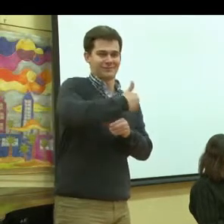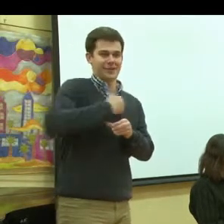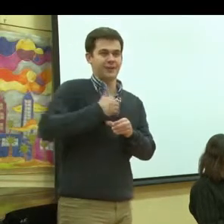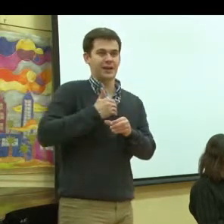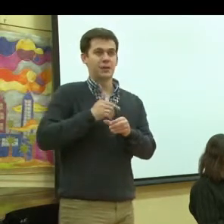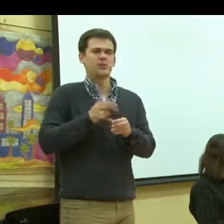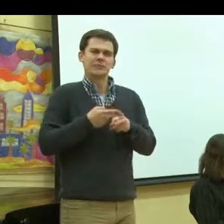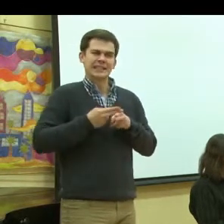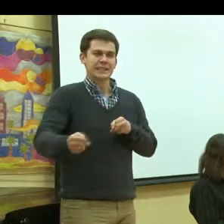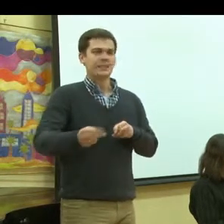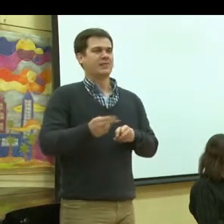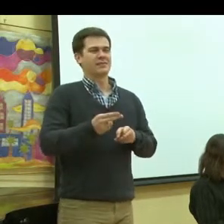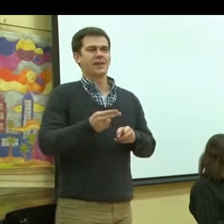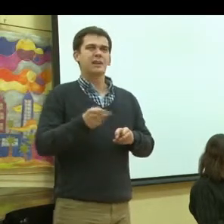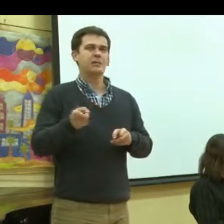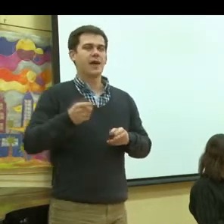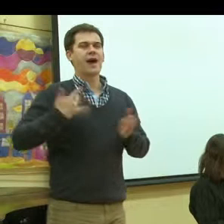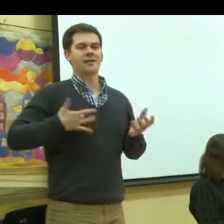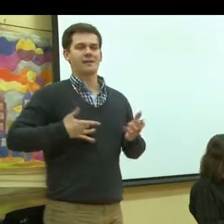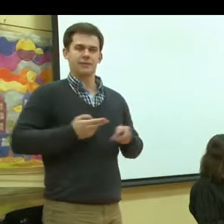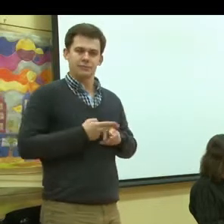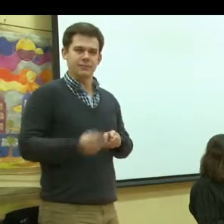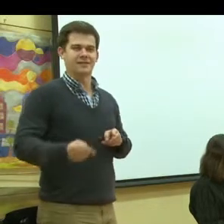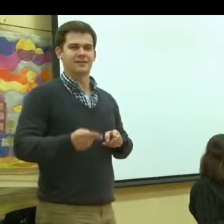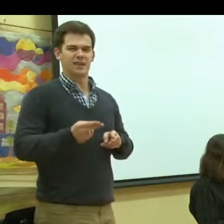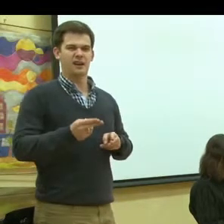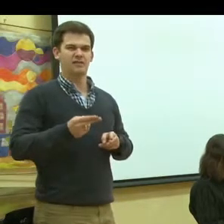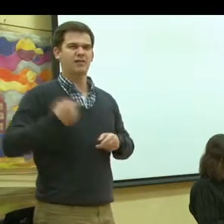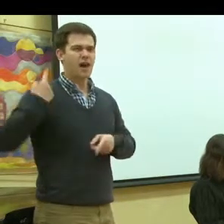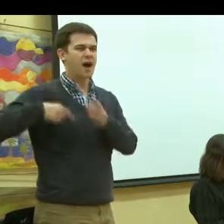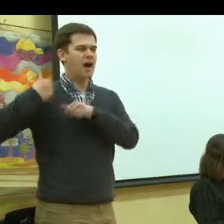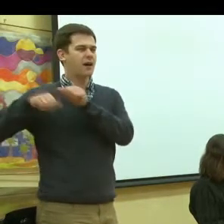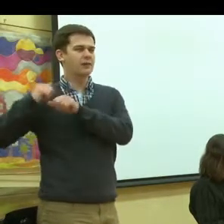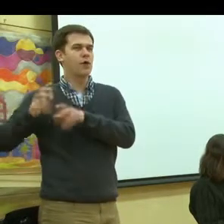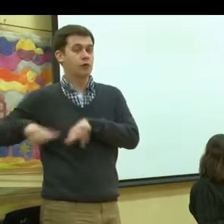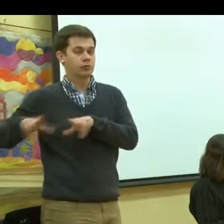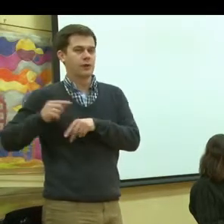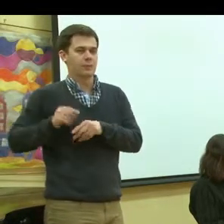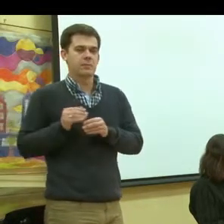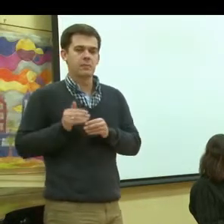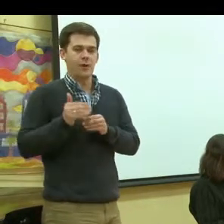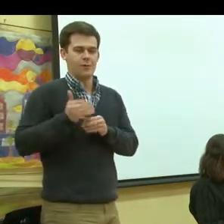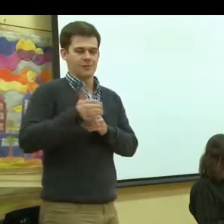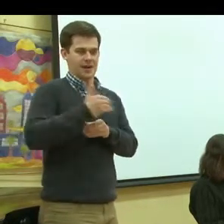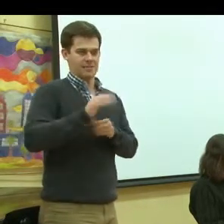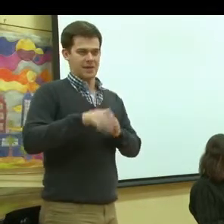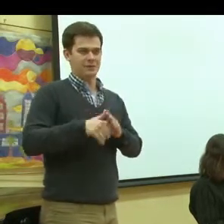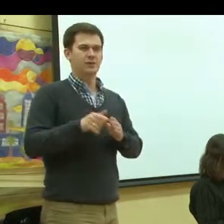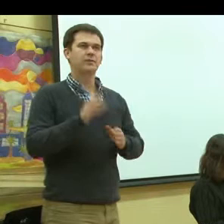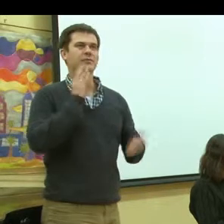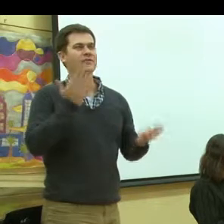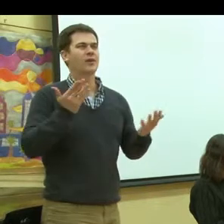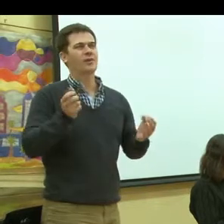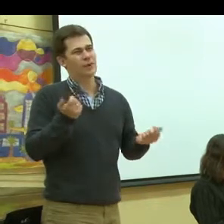ludność rdzenna. Dodatkowo imigranci, którzy oczywiście też są zazwyczaj, mimo wszystko to była biedna jakby